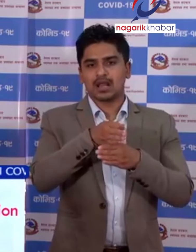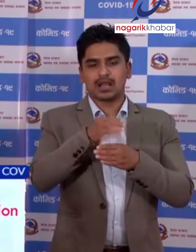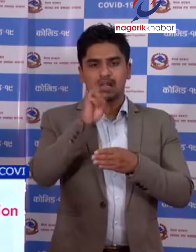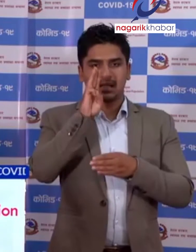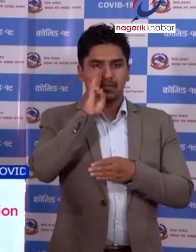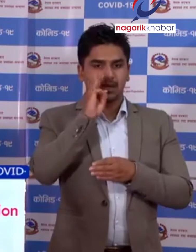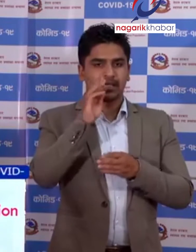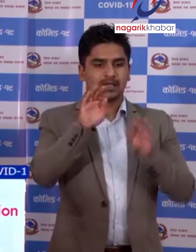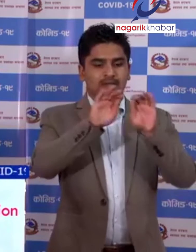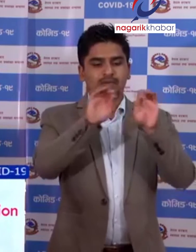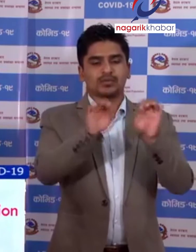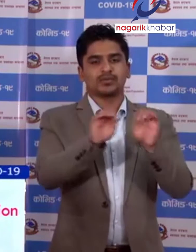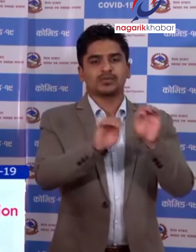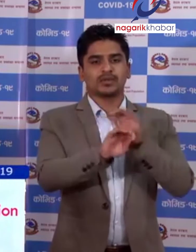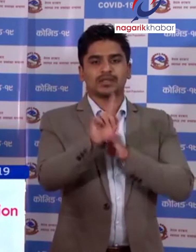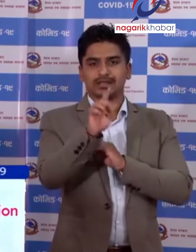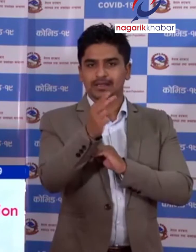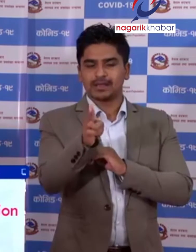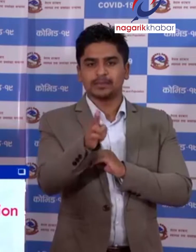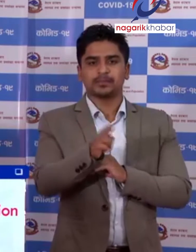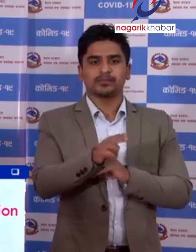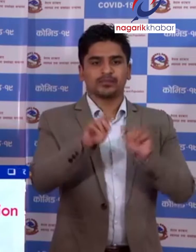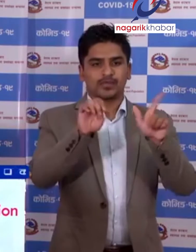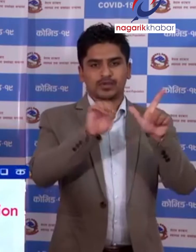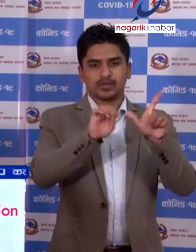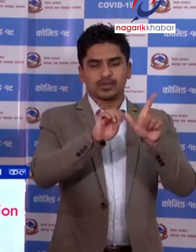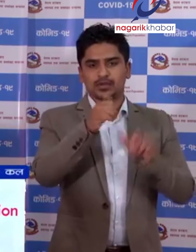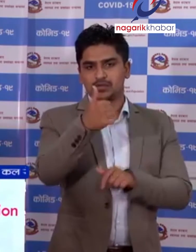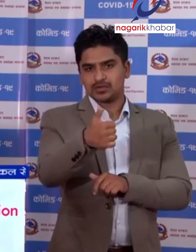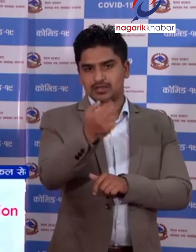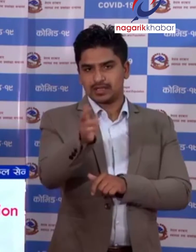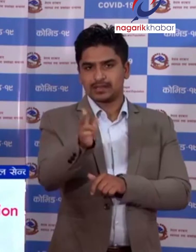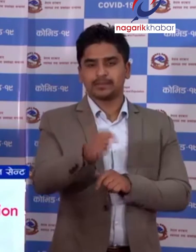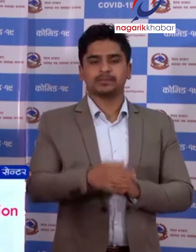धरानमा सुनसरीको 1 जना, सप्तरीको 6 जना,